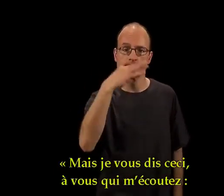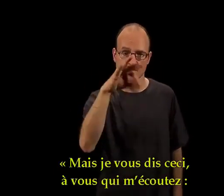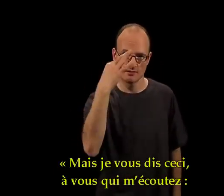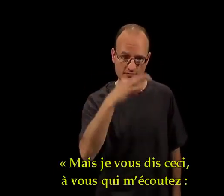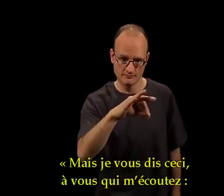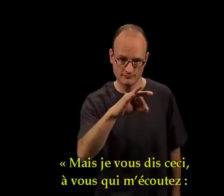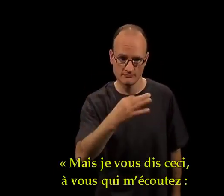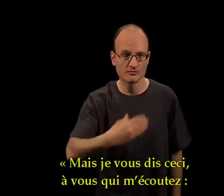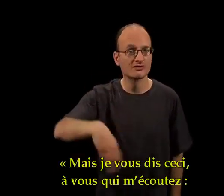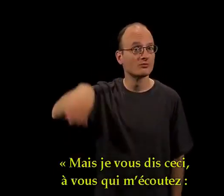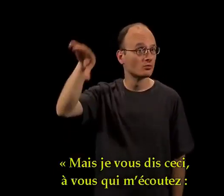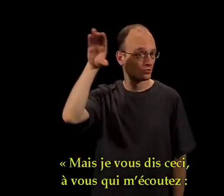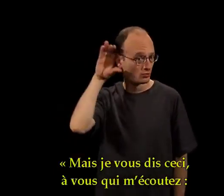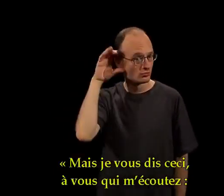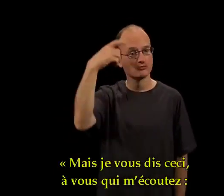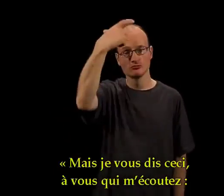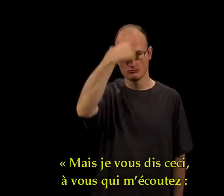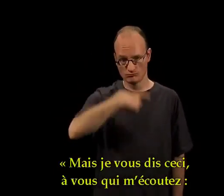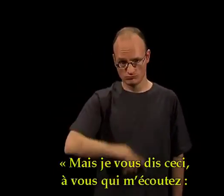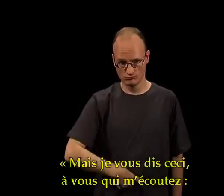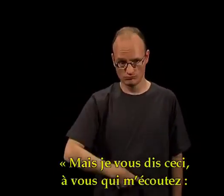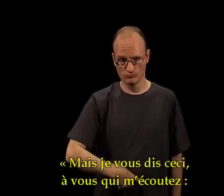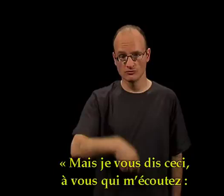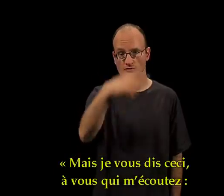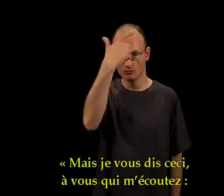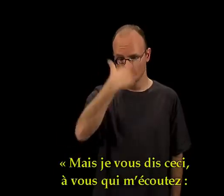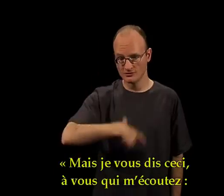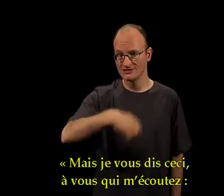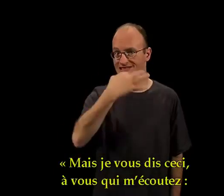Mais je vous dis ceci, à vous qui m'écoutez,